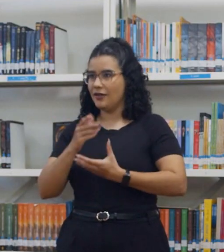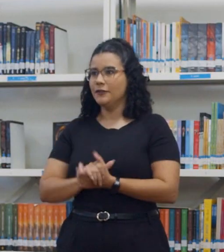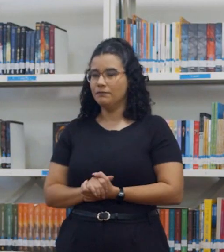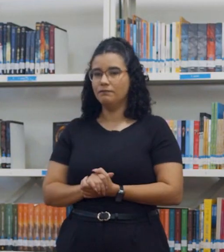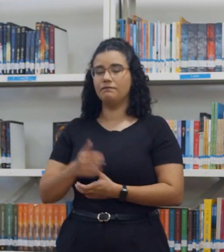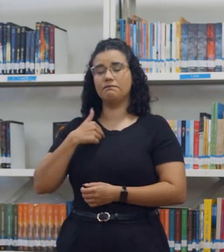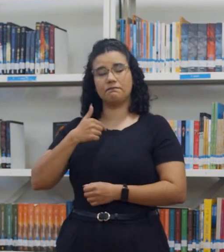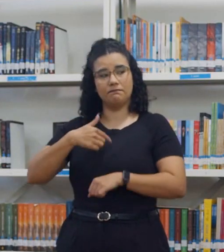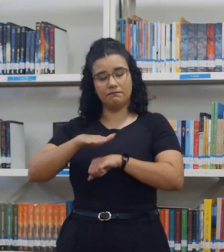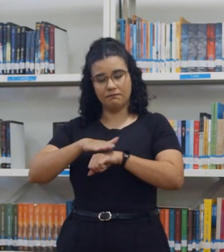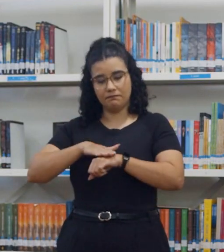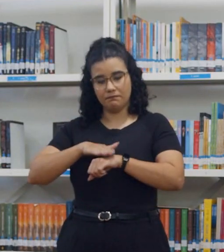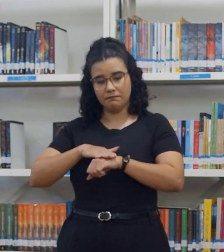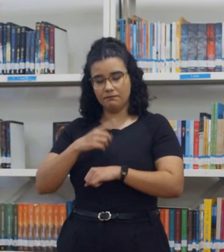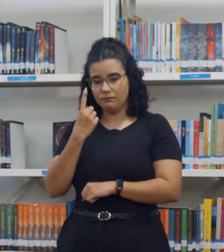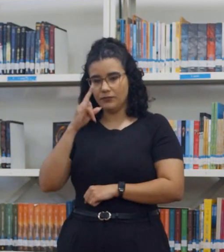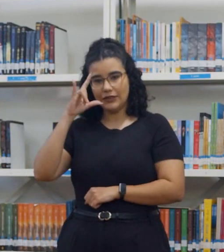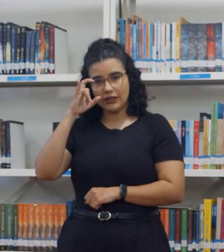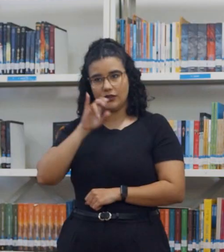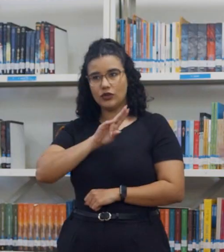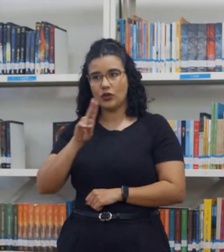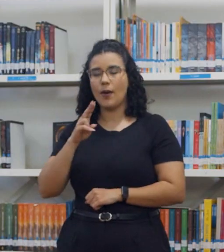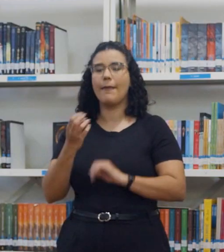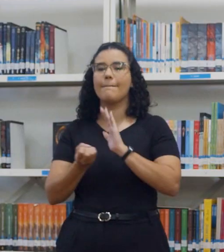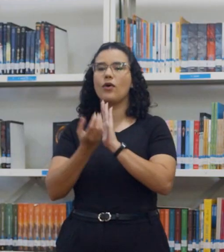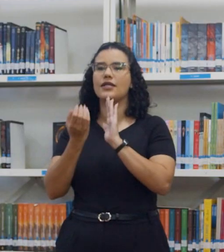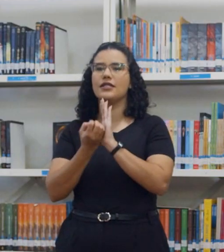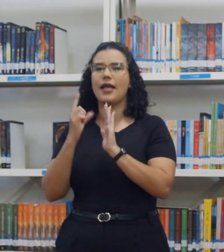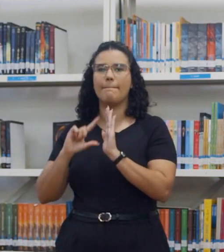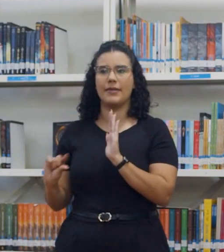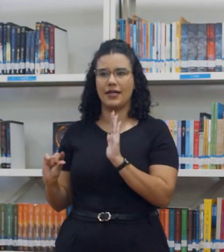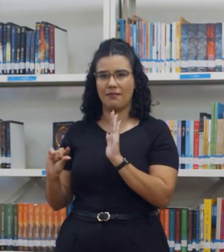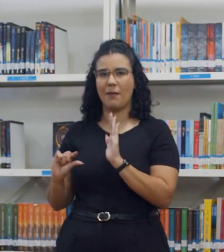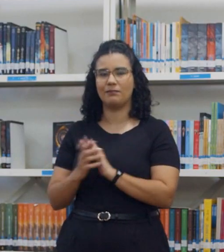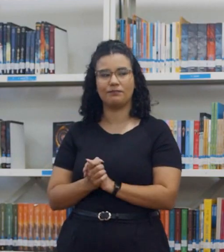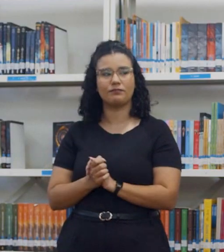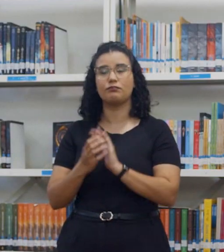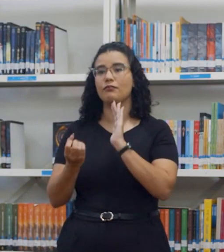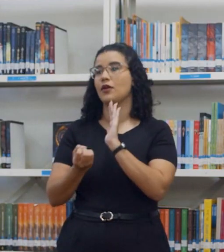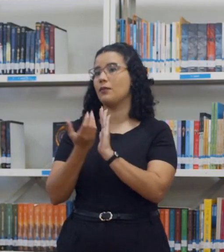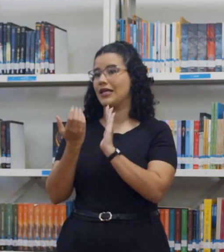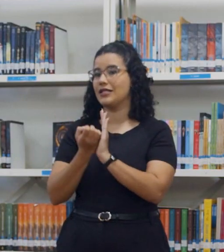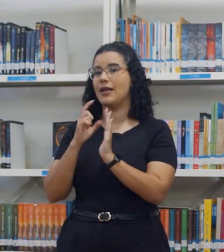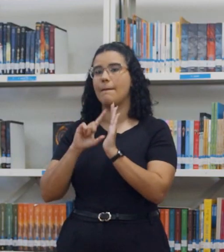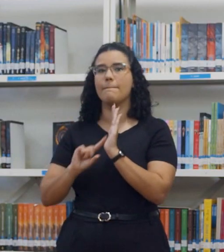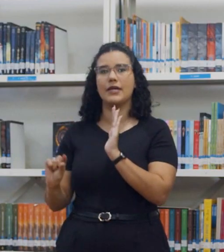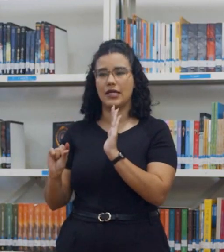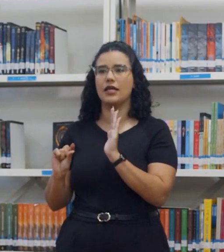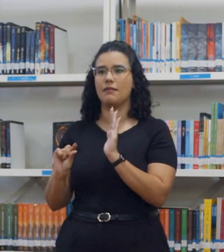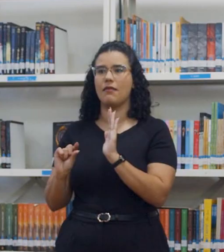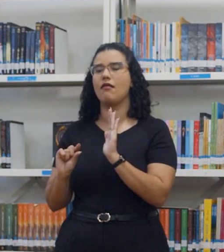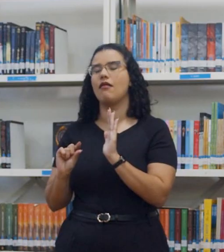faço um Instagram que chama Poesia Mínima. Poesia Mínima é um